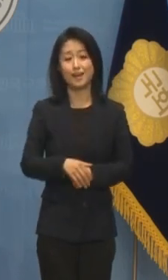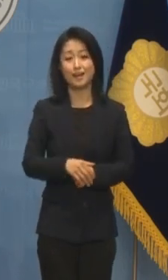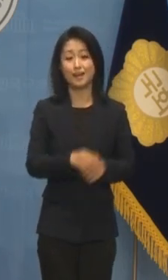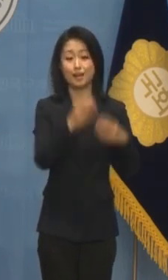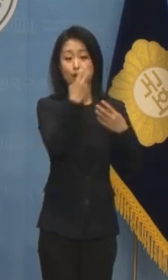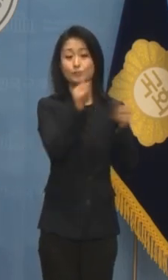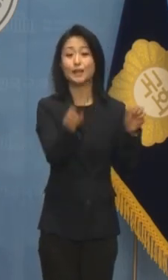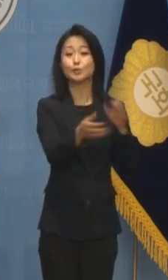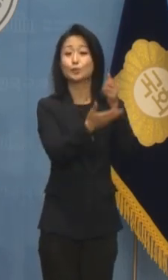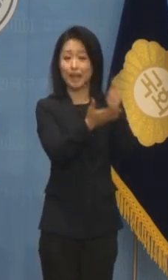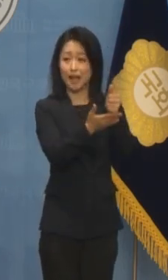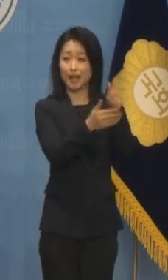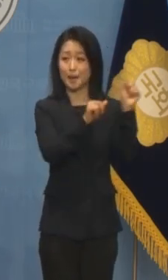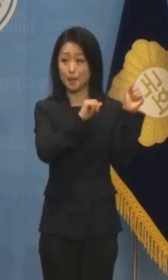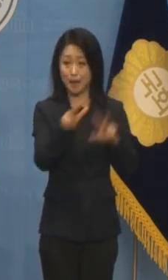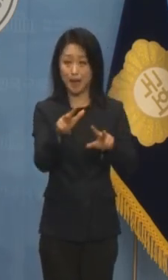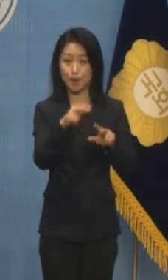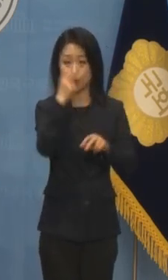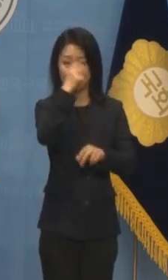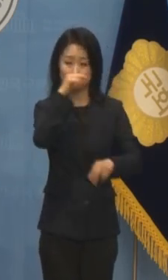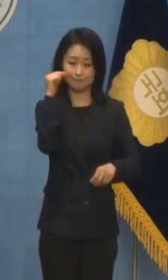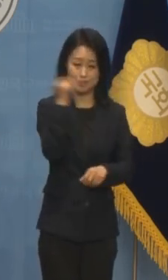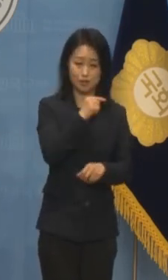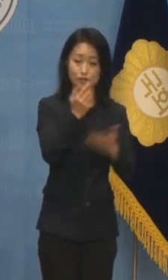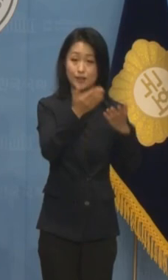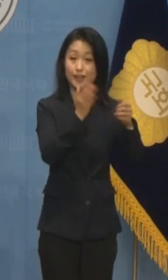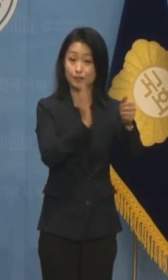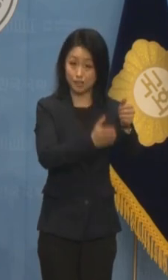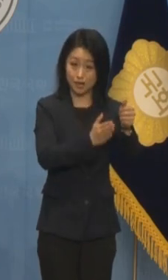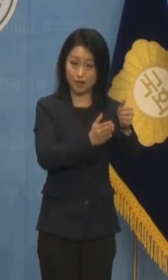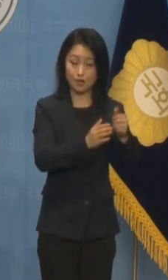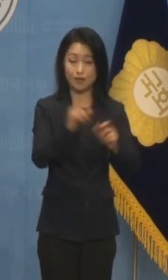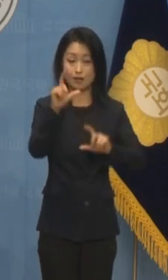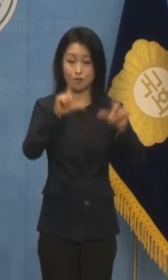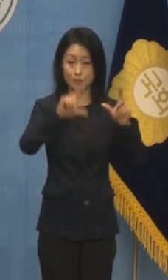이원석 총장은 즉각 철저하게 조사하여